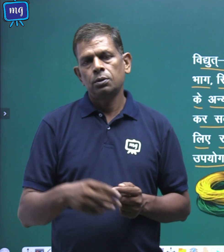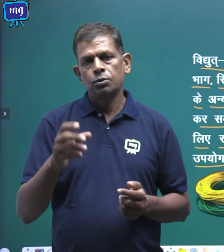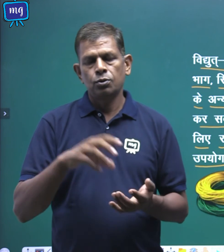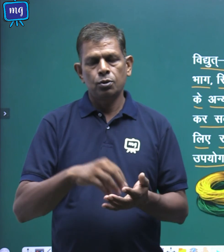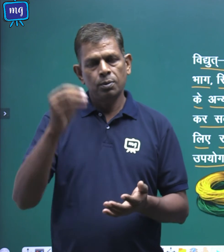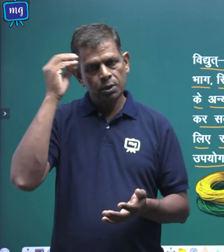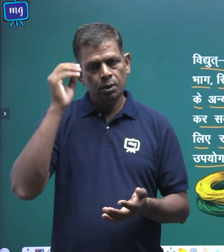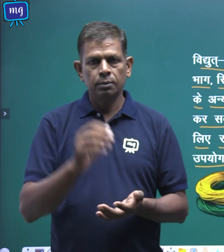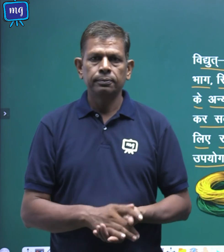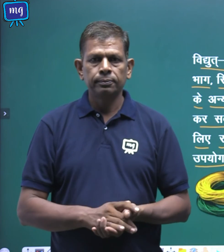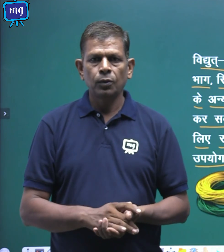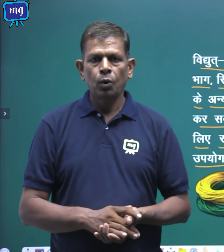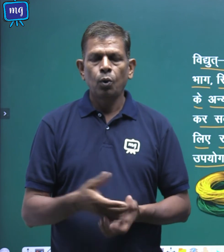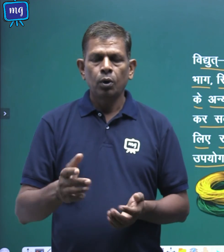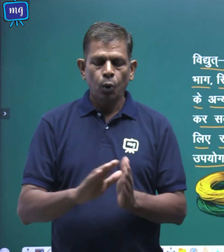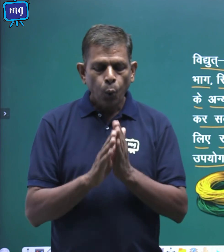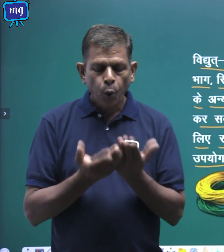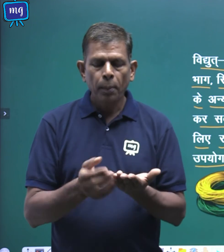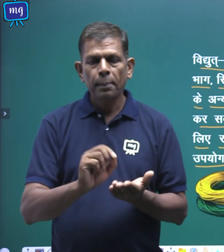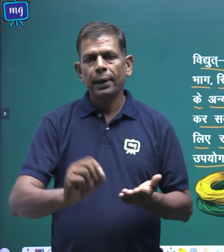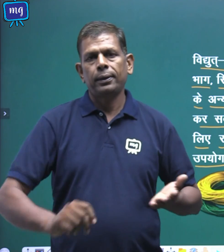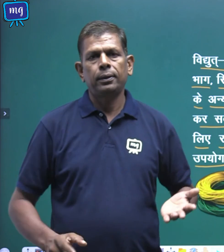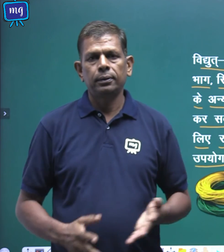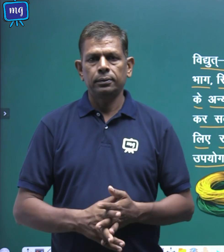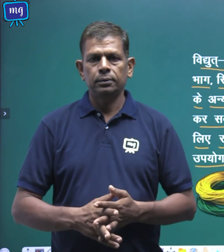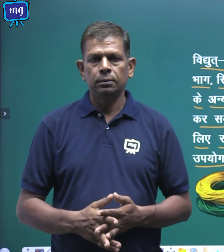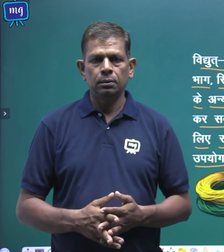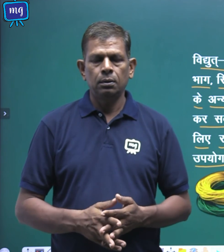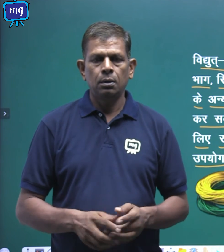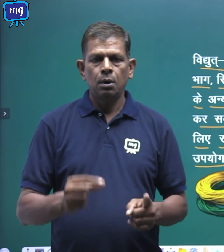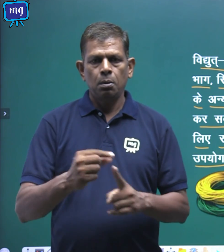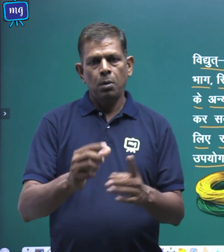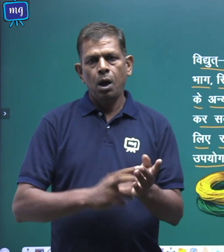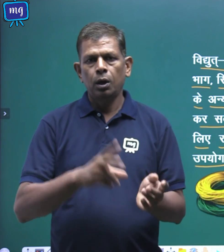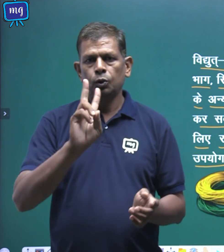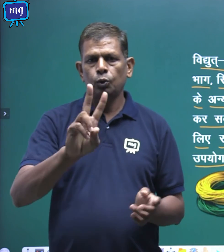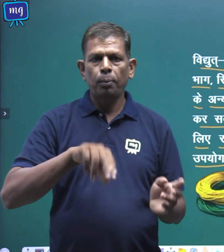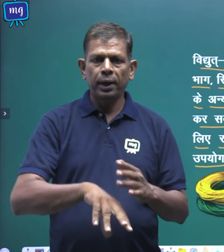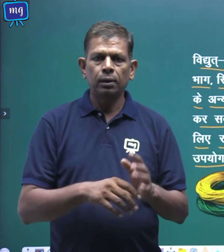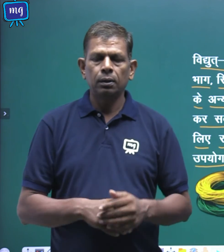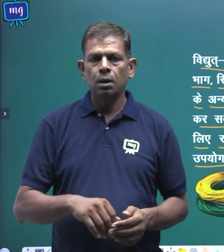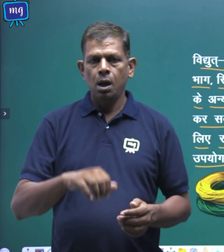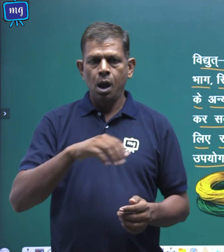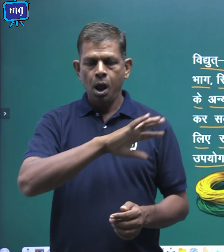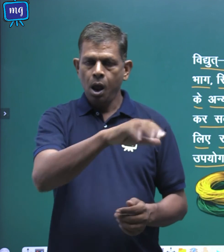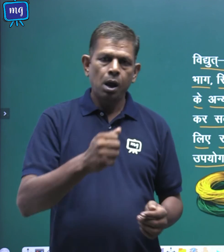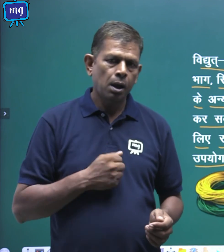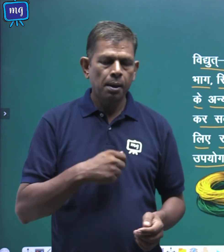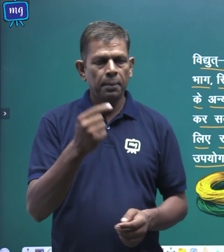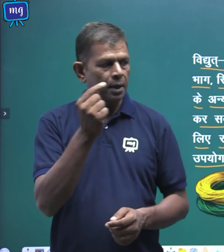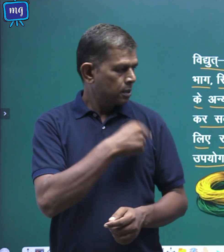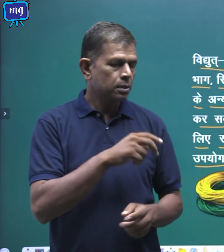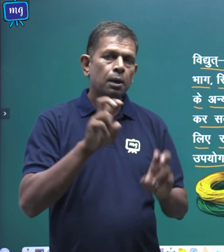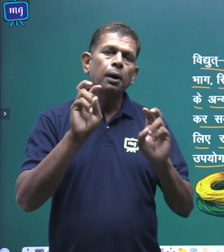समझना और कॉपी में लिखना। भाग 2 में हम इसके प्रश्न उत्तर